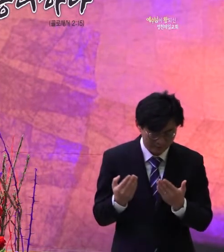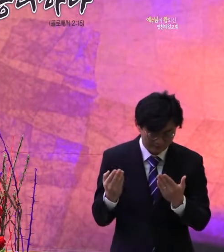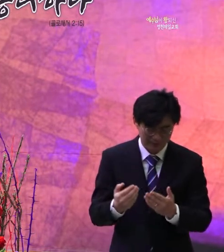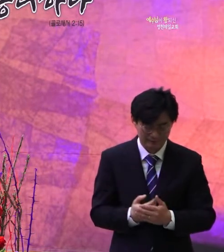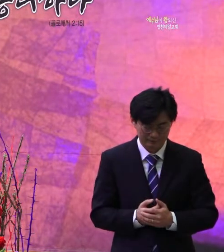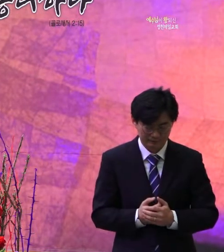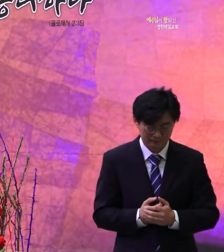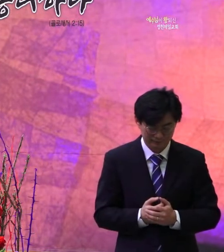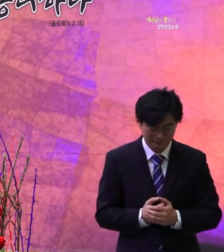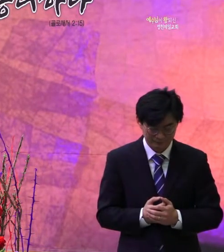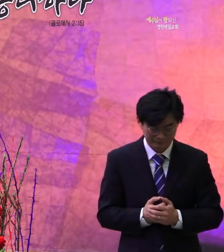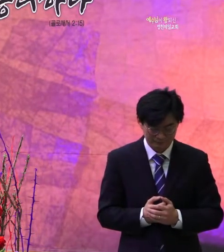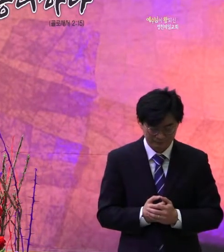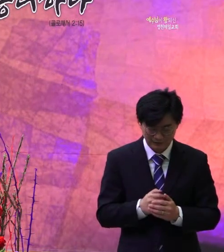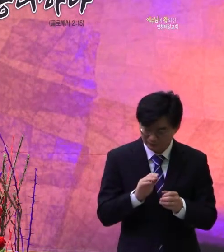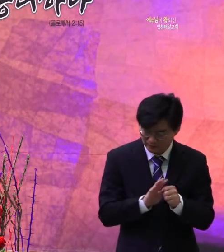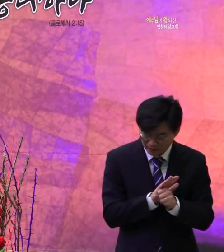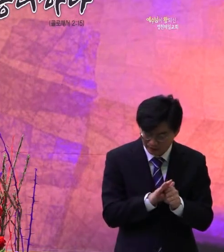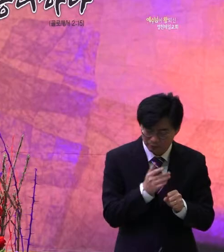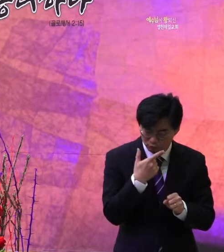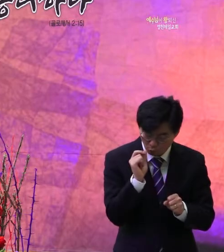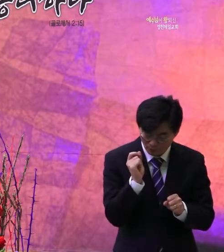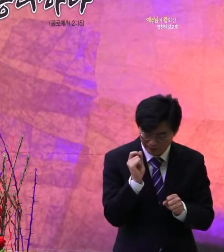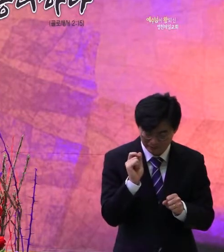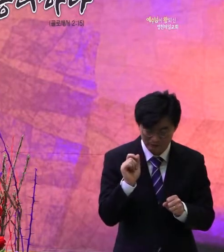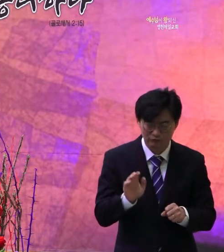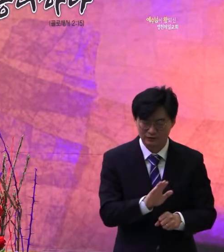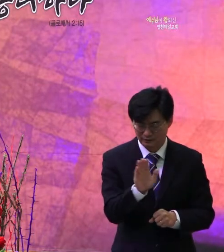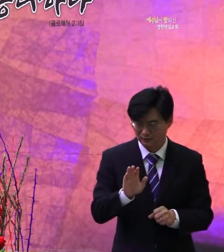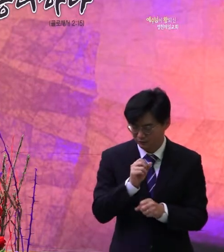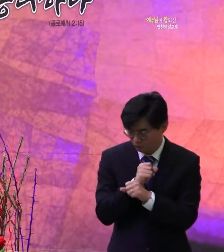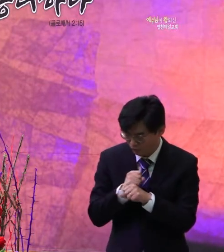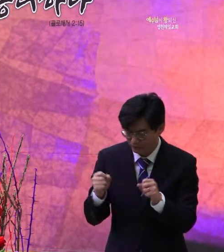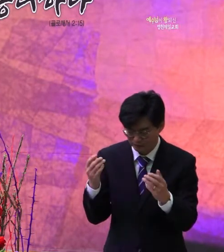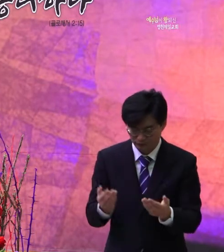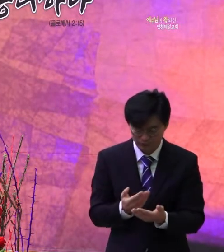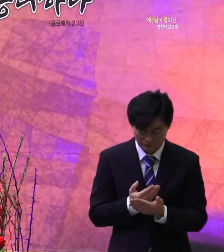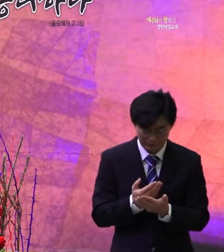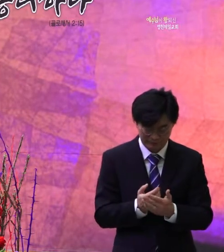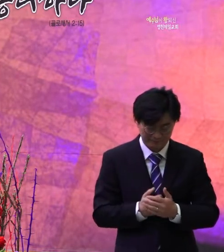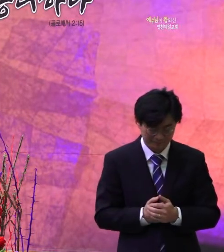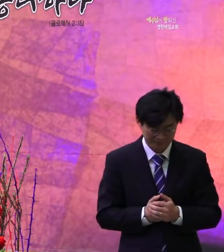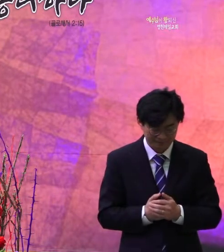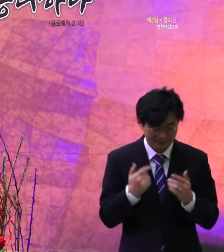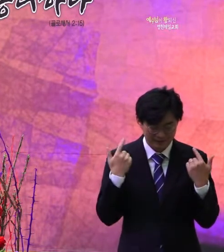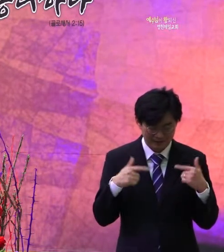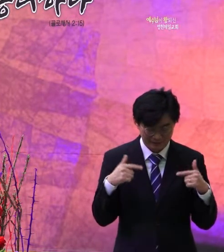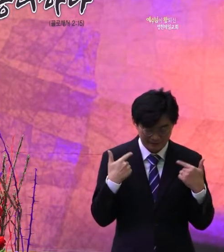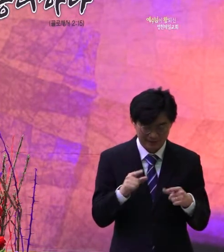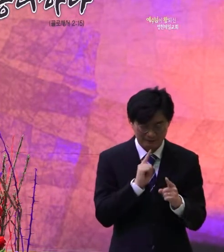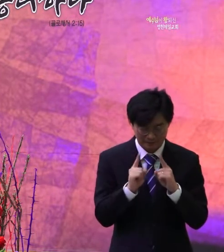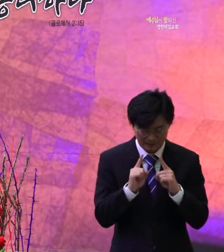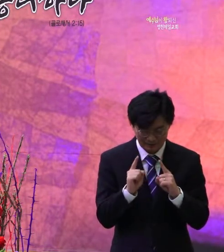사랑하는 사랑 없는 저희들을 용서해 주시고 날마다 말씀과 기도로